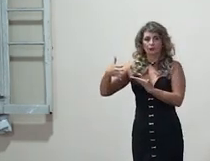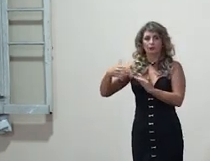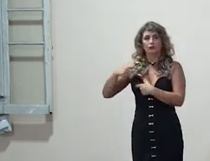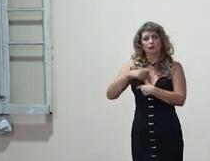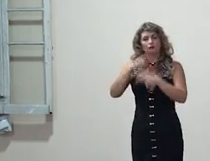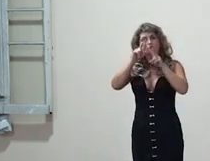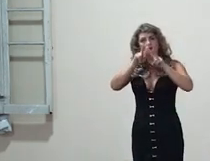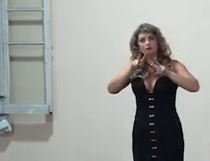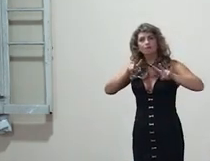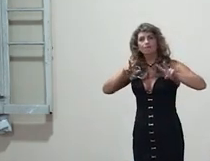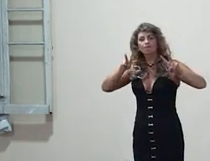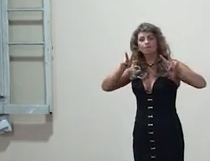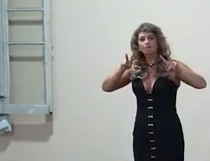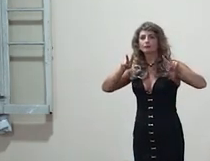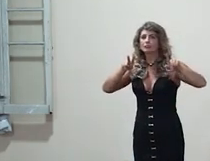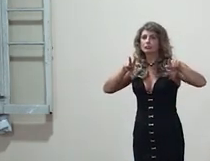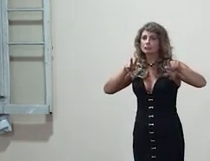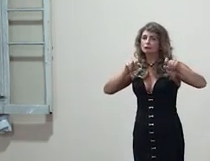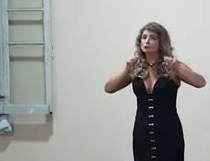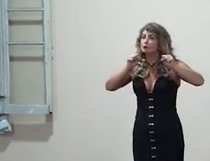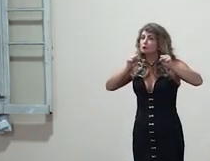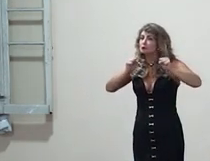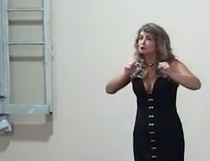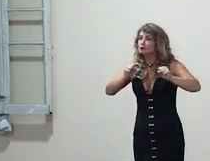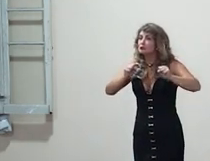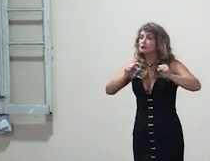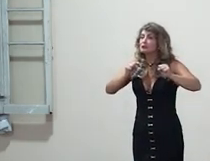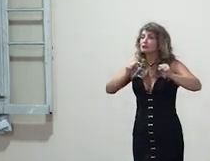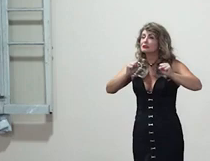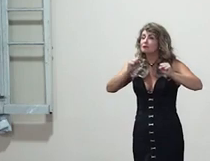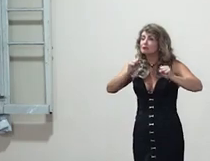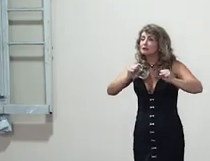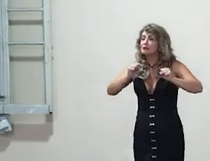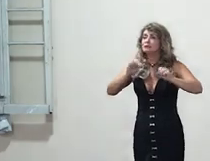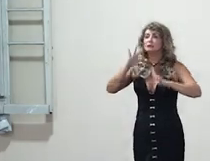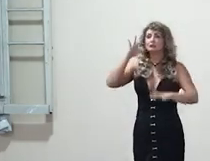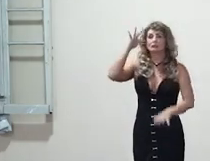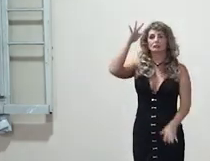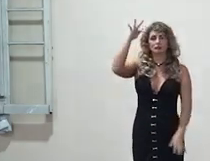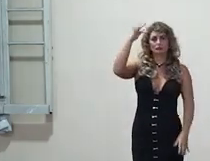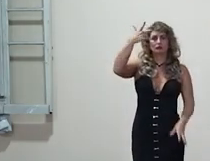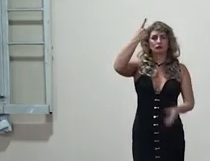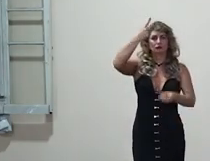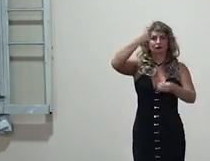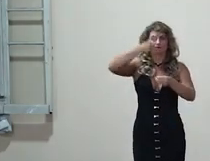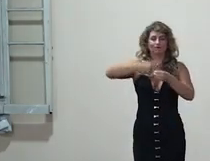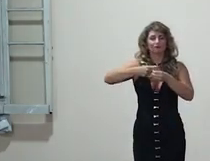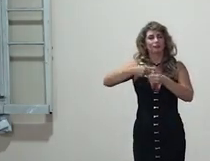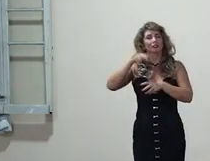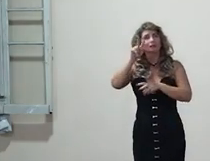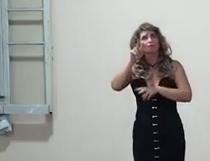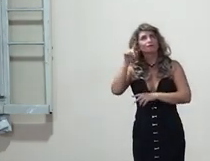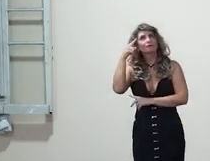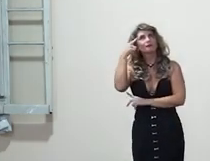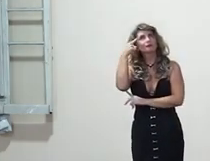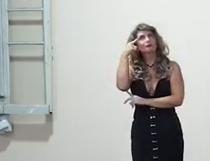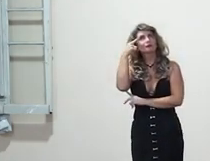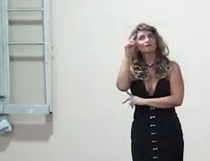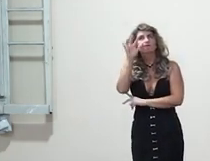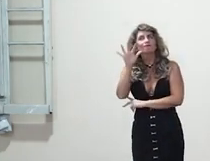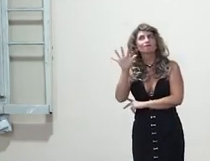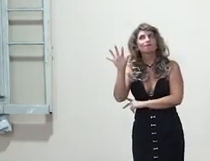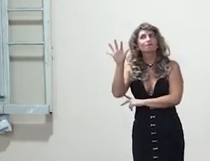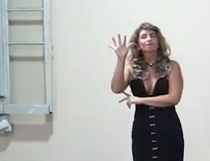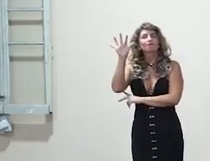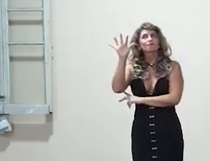essa visão do que poderia ser a nossa cidade, né? Do que poderia acontecer,